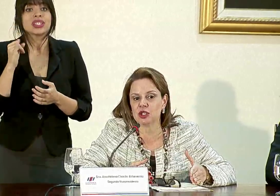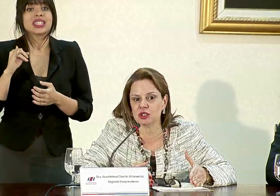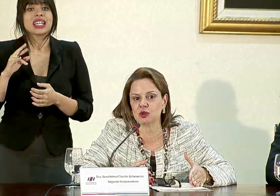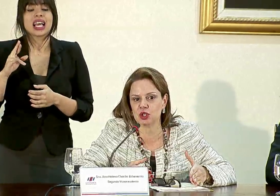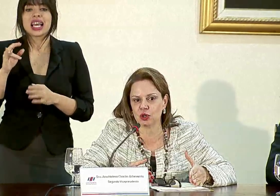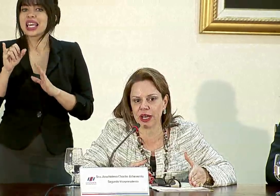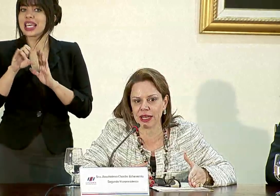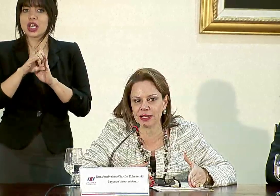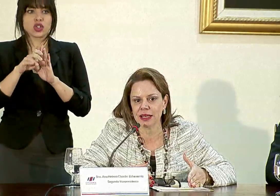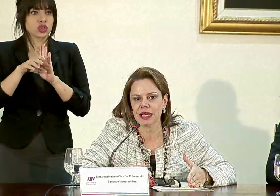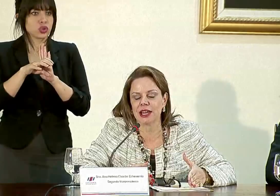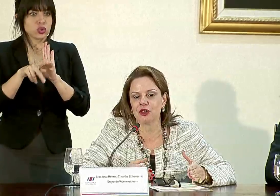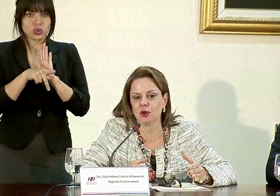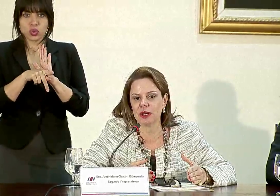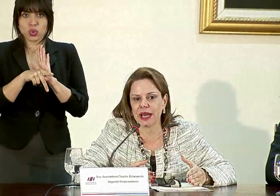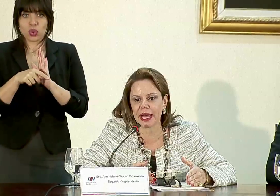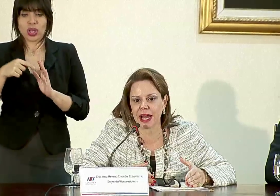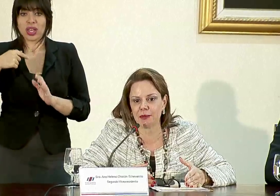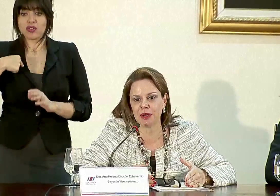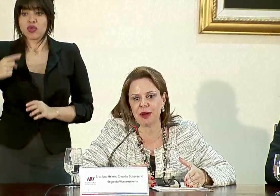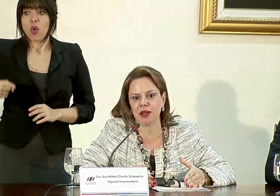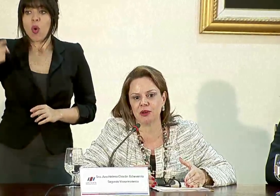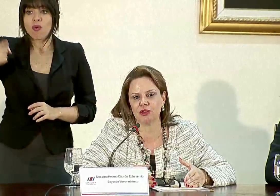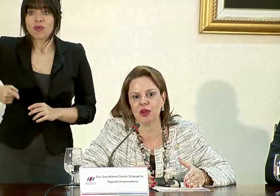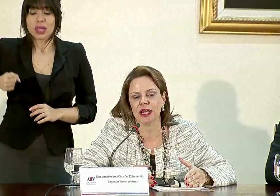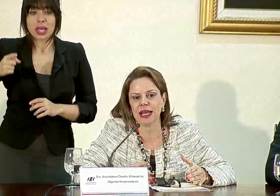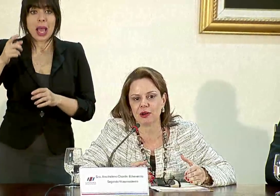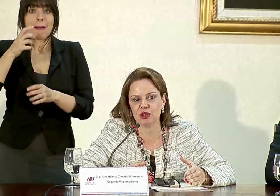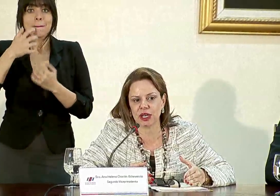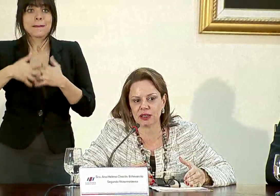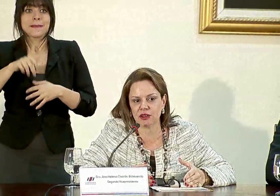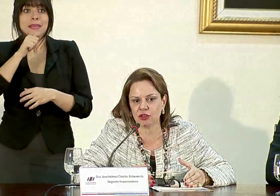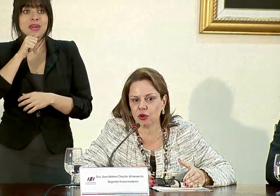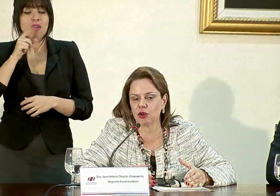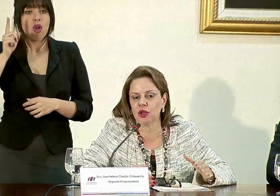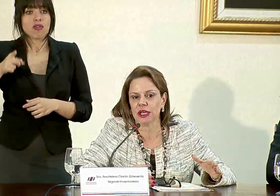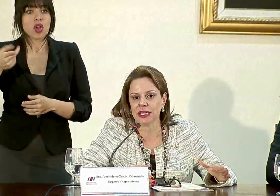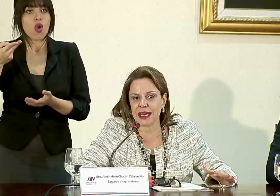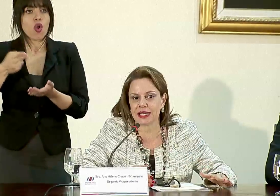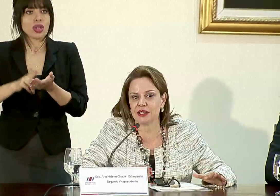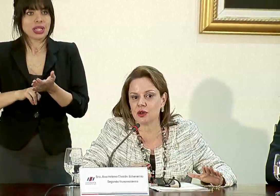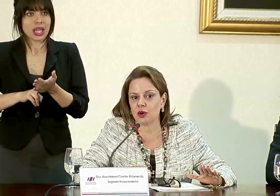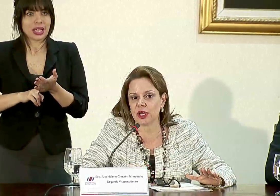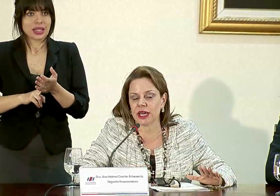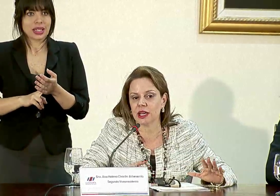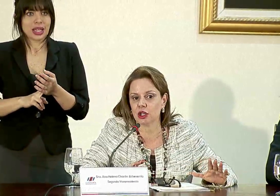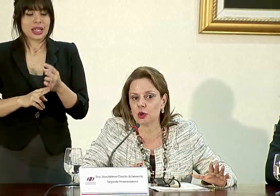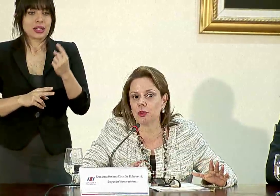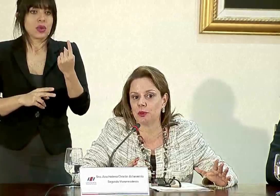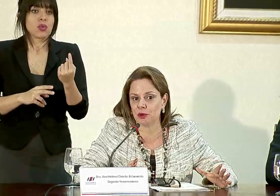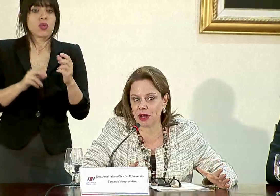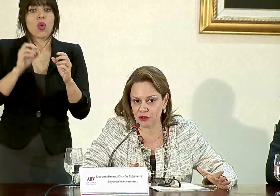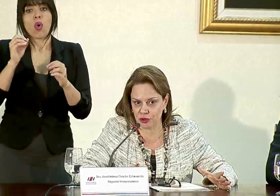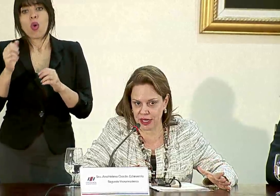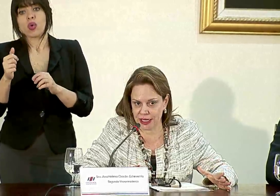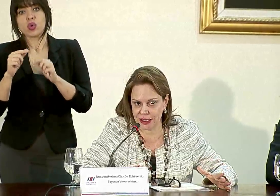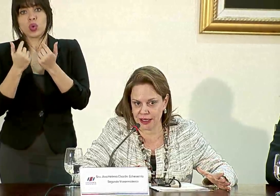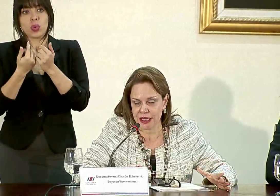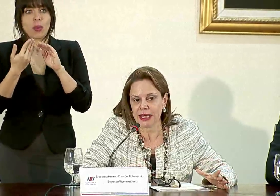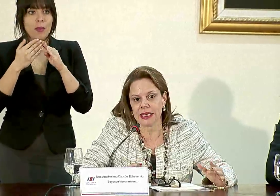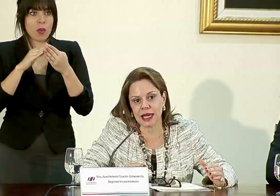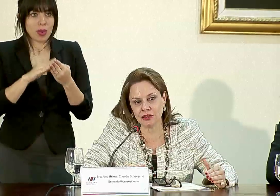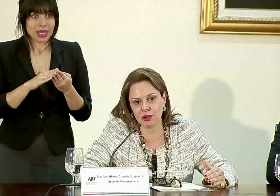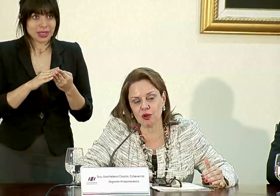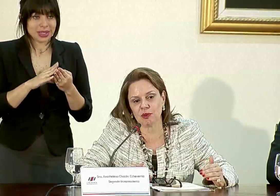inconstitucional que yo obligara a privados la contratación de X o Y grupo poblacional